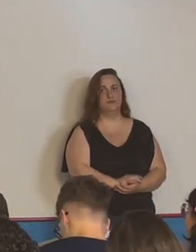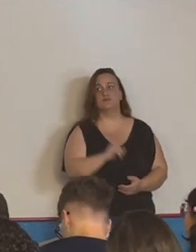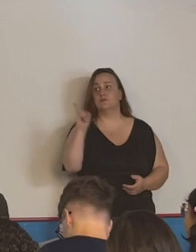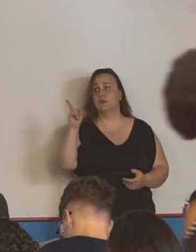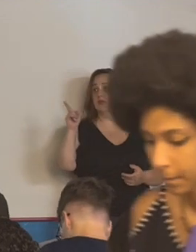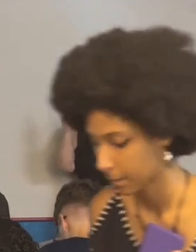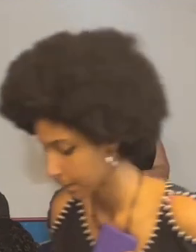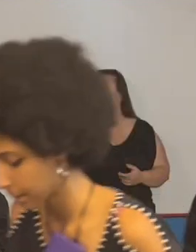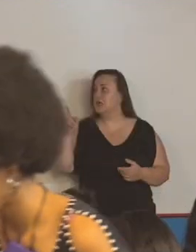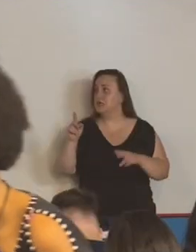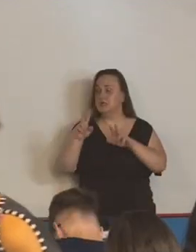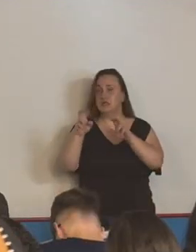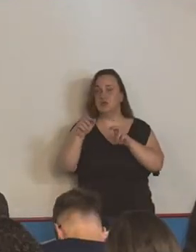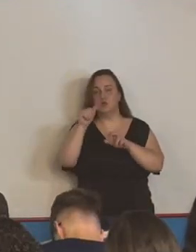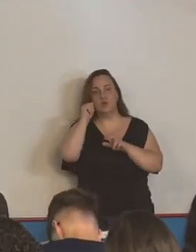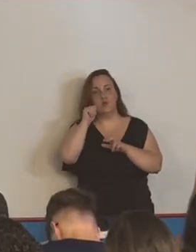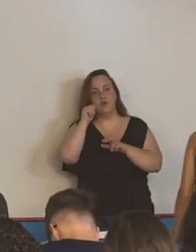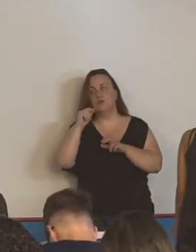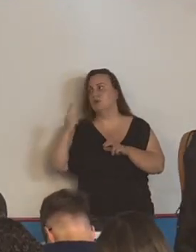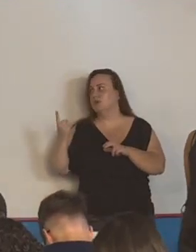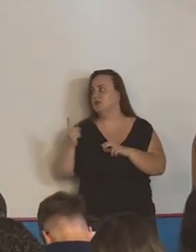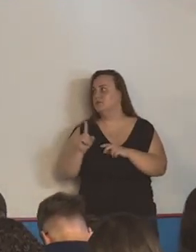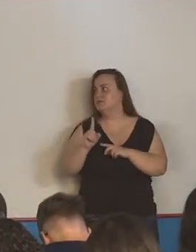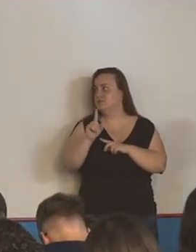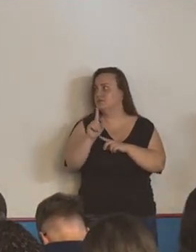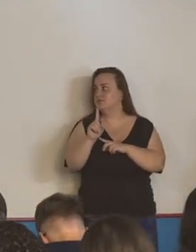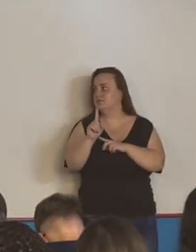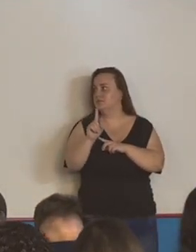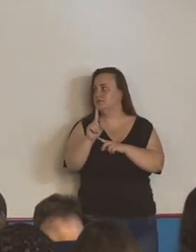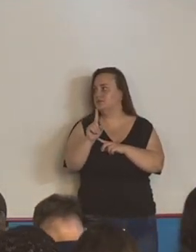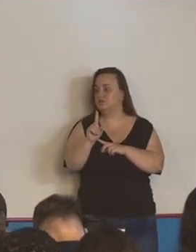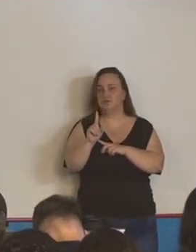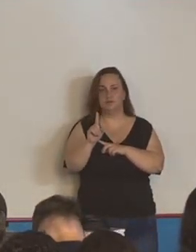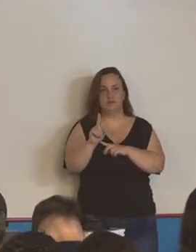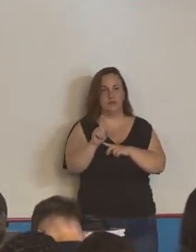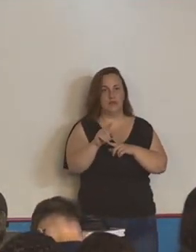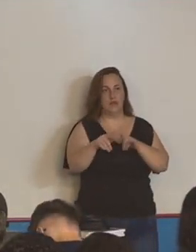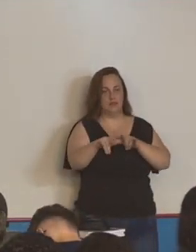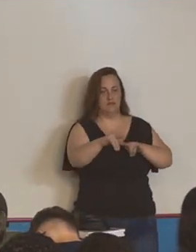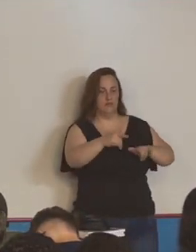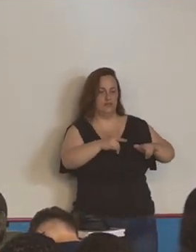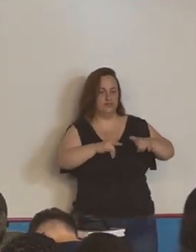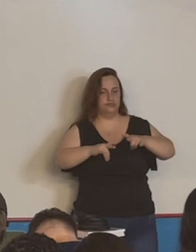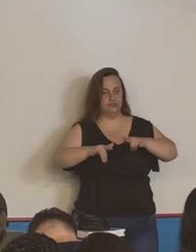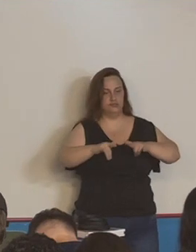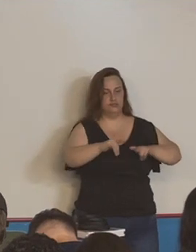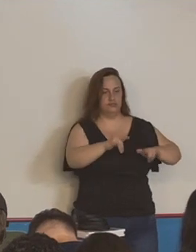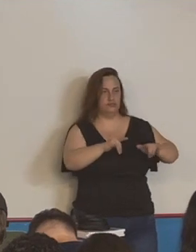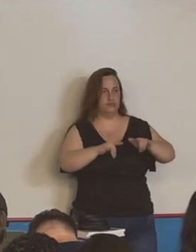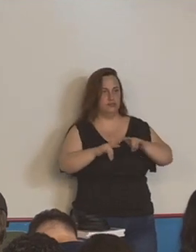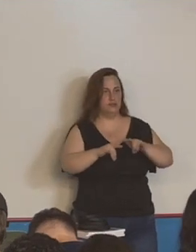Né, então esse é um detalhe da senhora do engenho, né, aquela questão da linha manipulando um corpo, né.